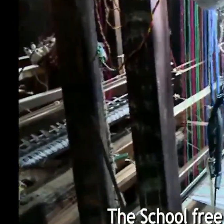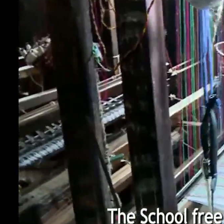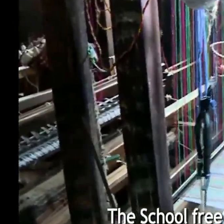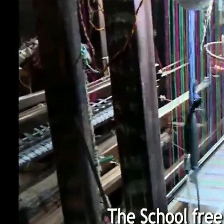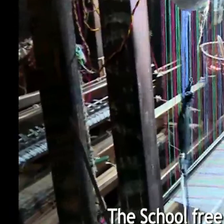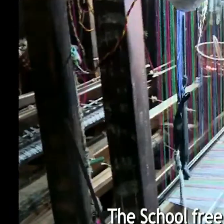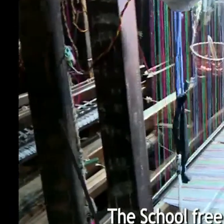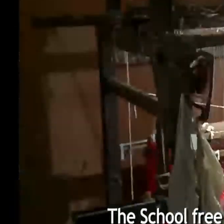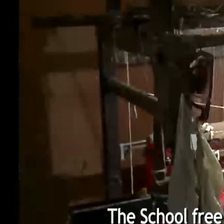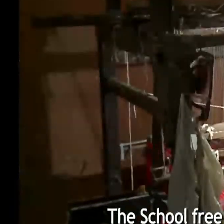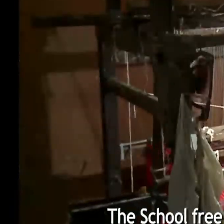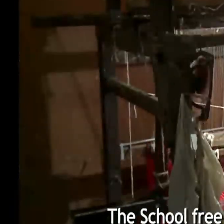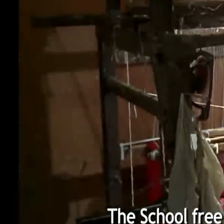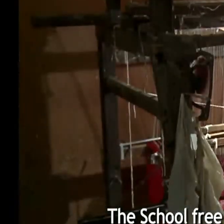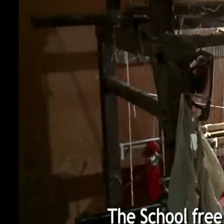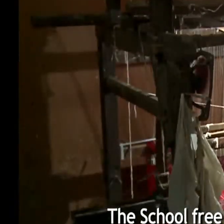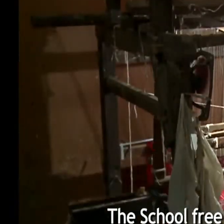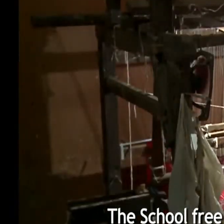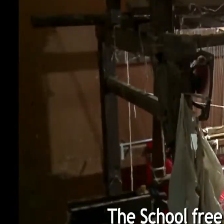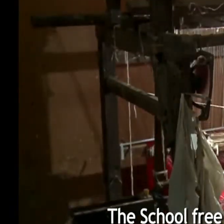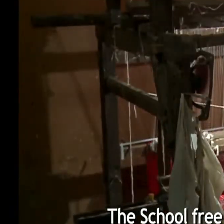संसाधन समय की सीमा से